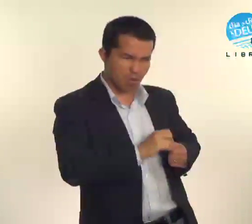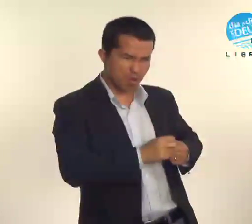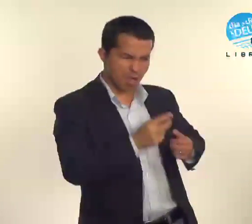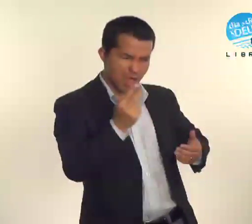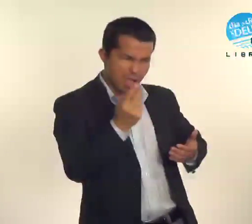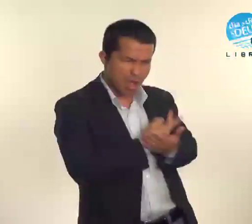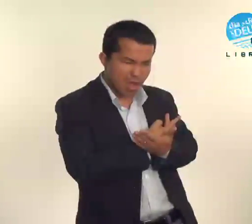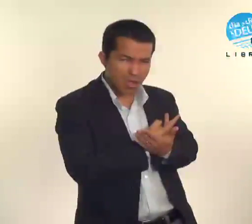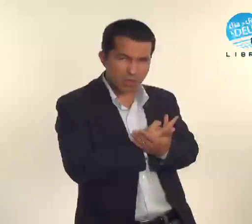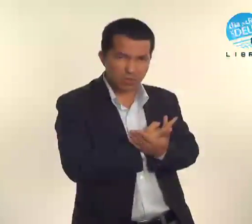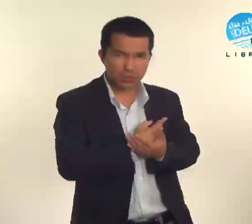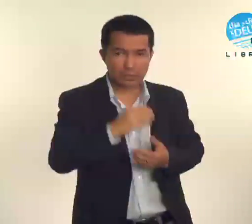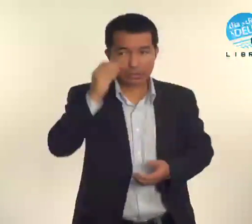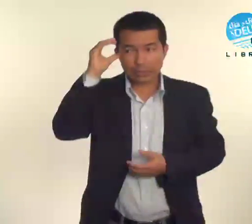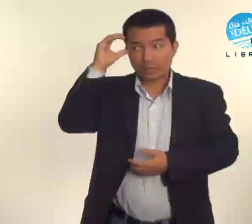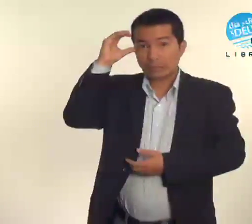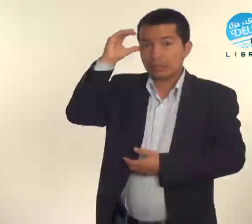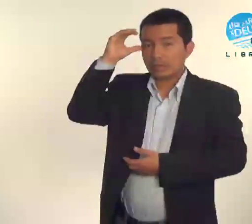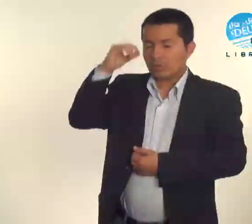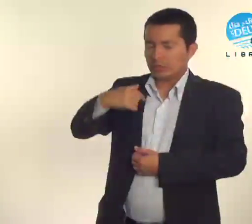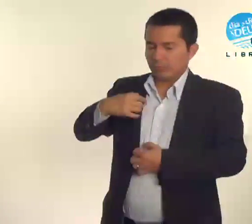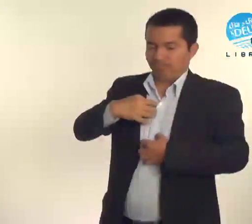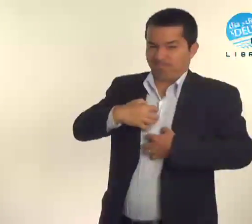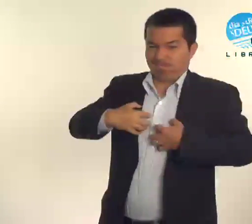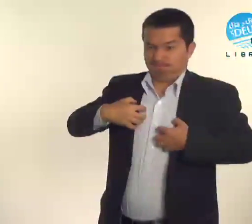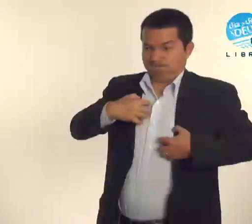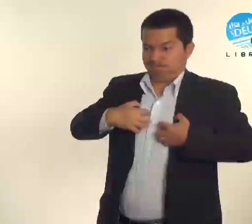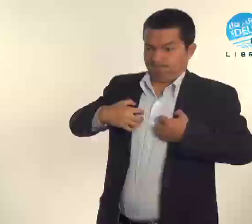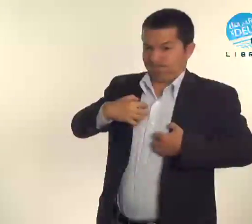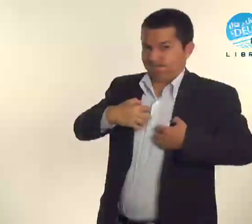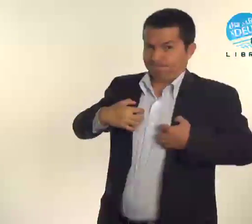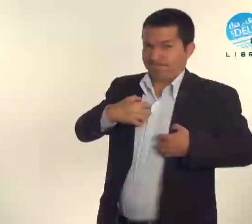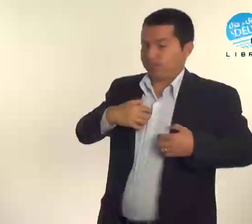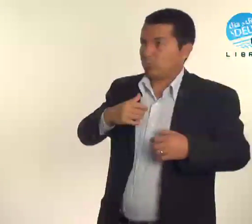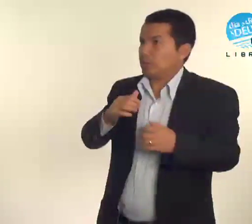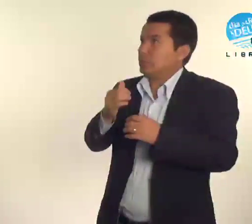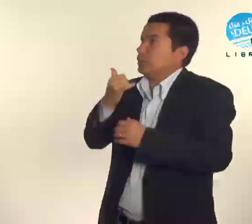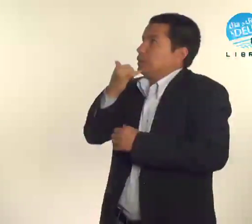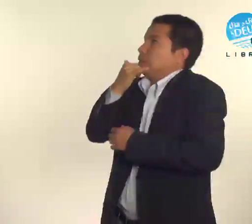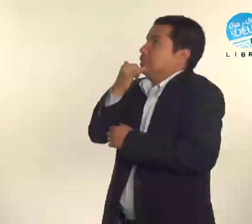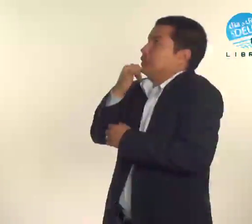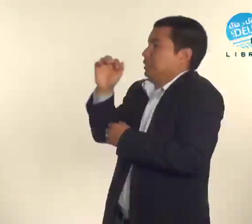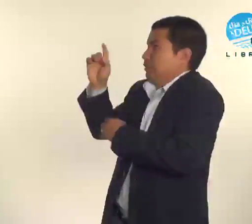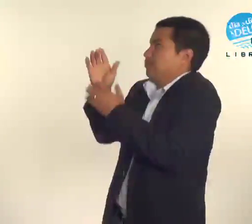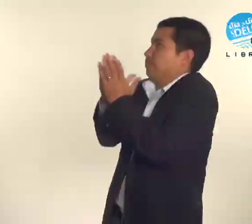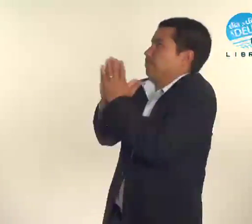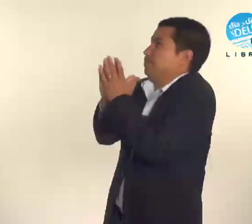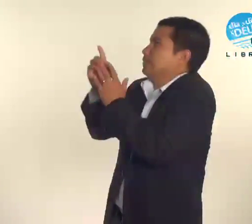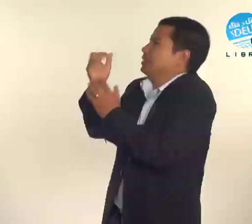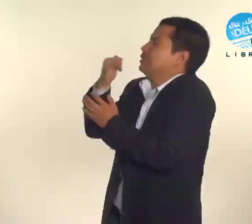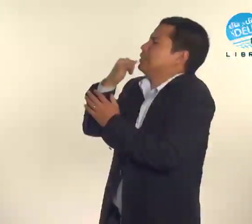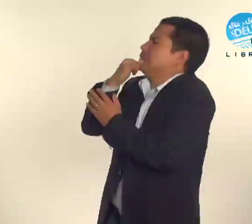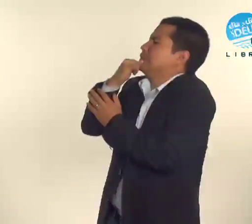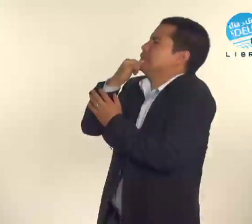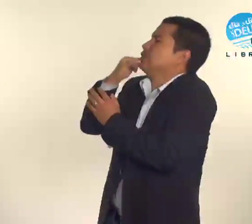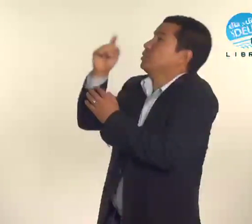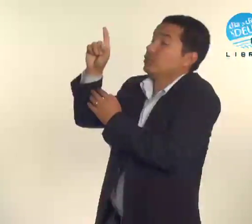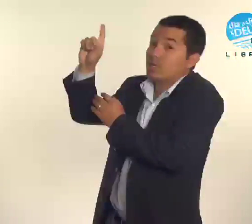isso. Mas o que é o perdão? O perdão é quando Deus